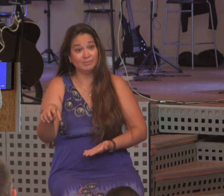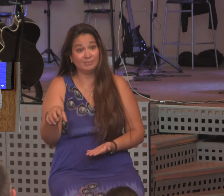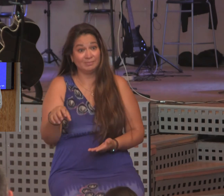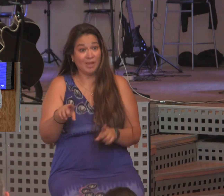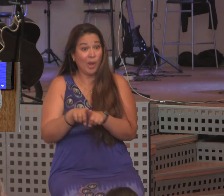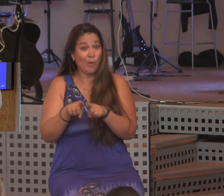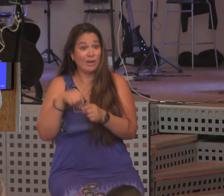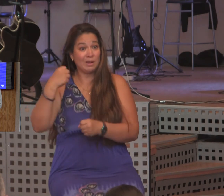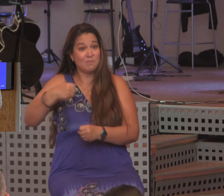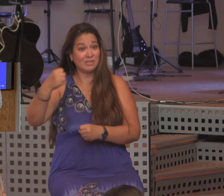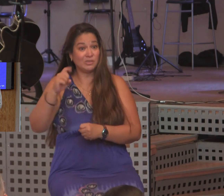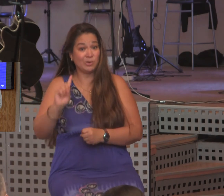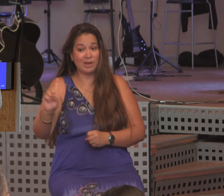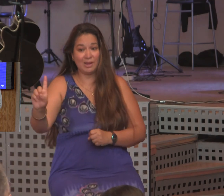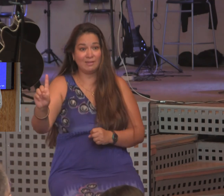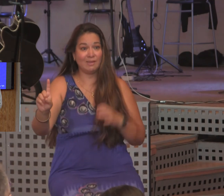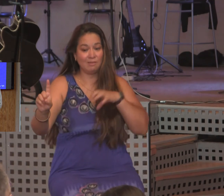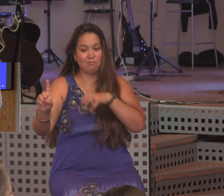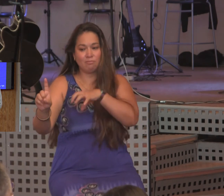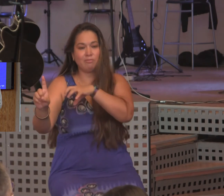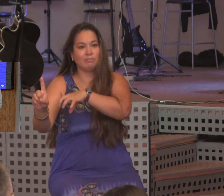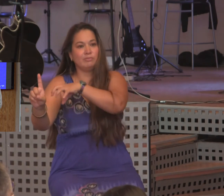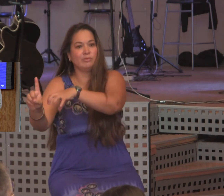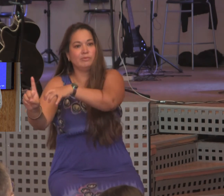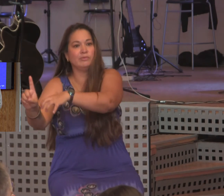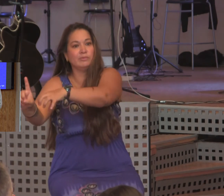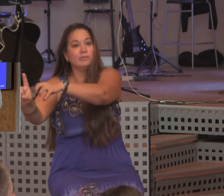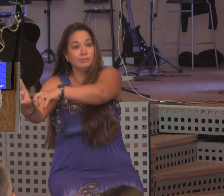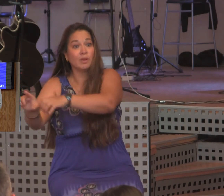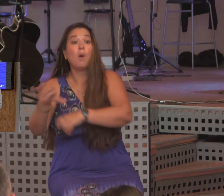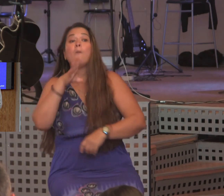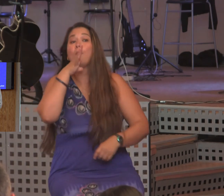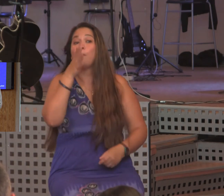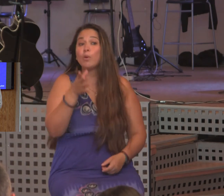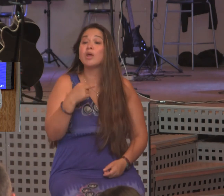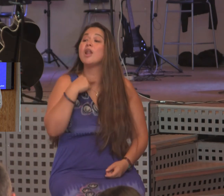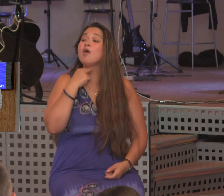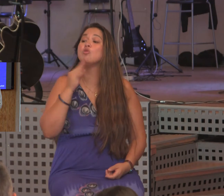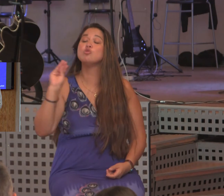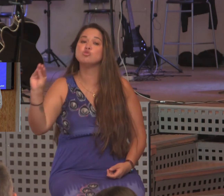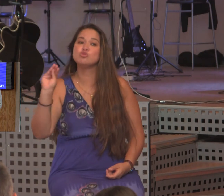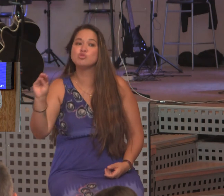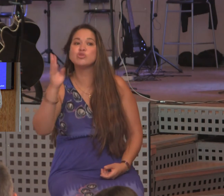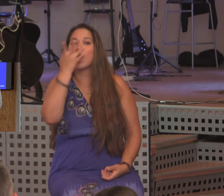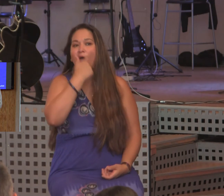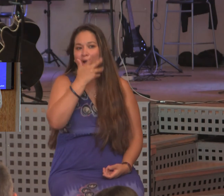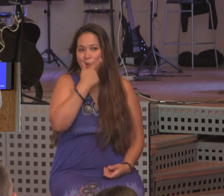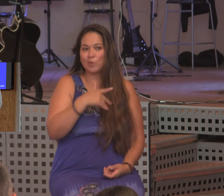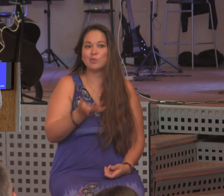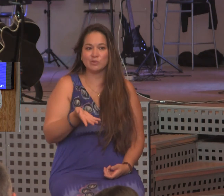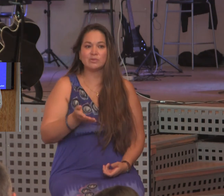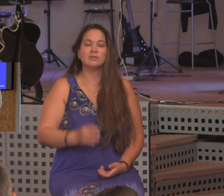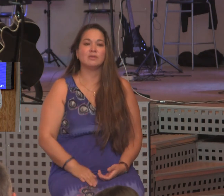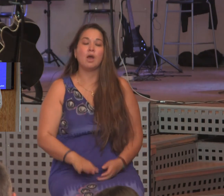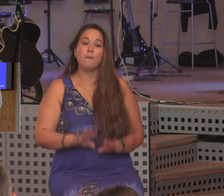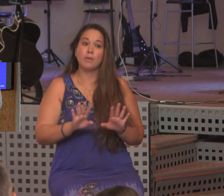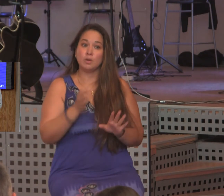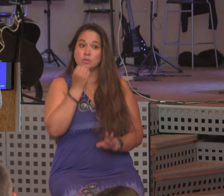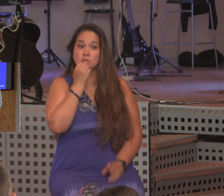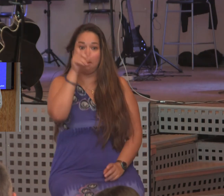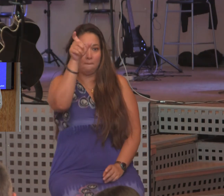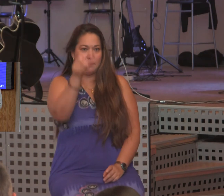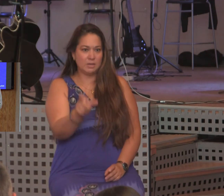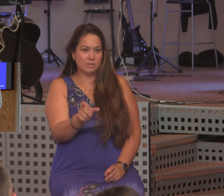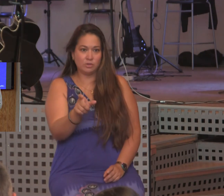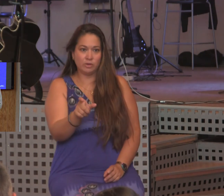ellas, y las ovejas lo siguen, porque conocen su voz. Pero a un extraño